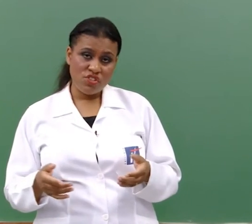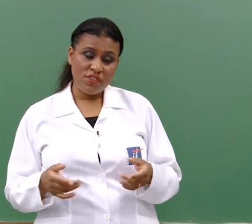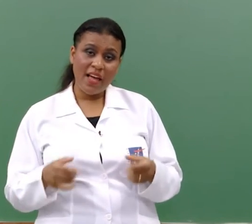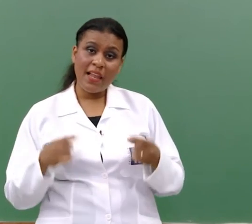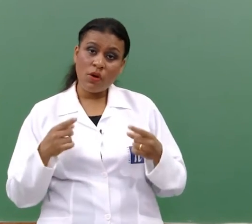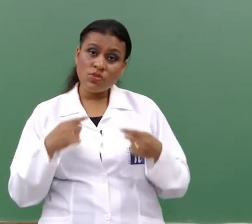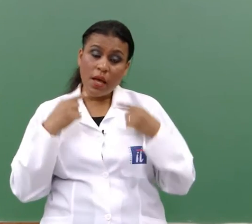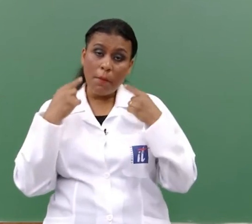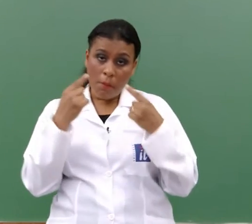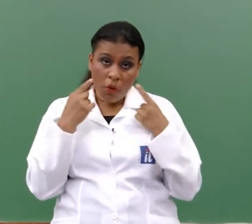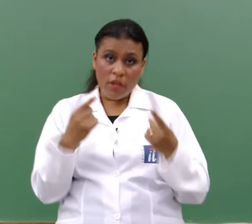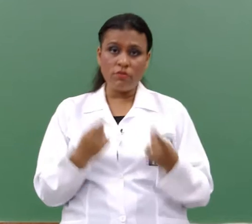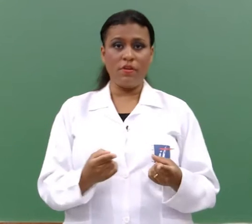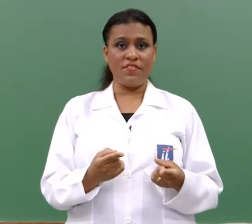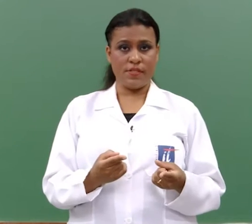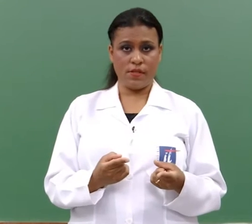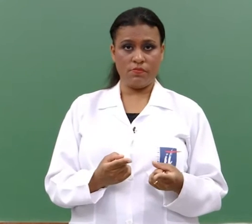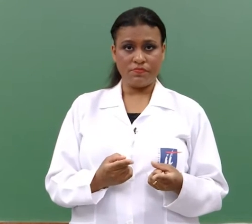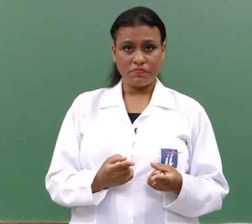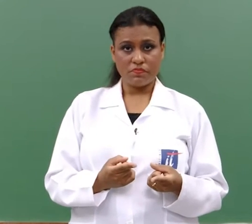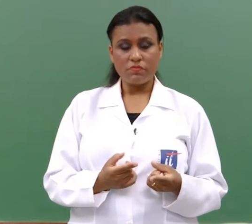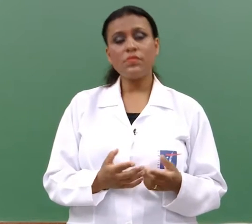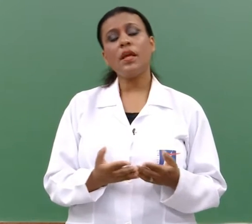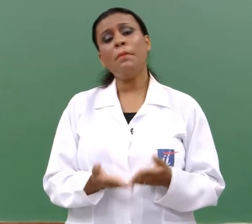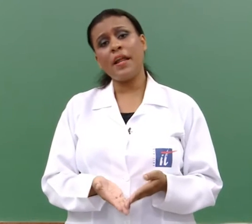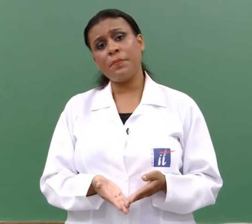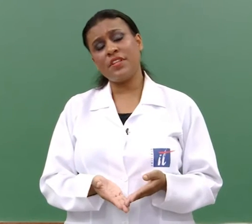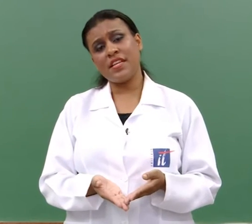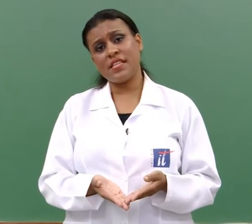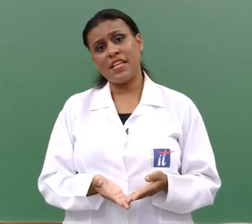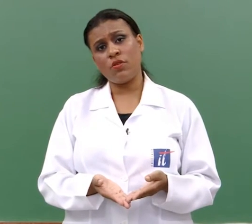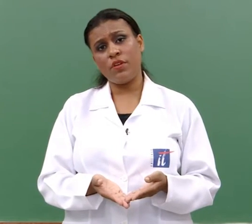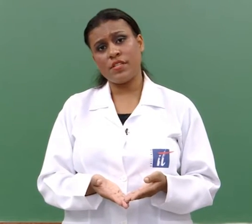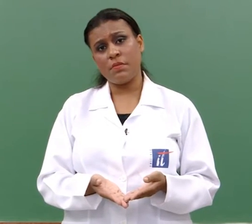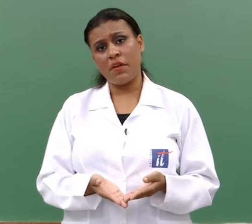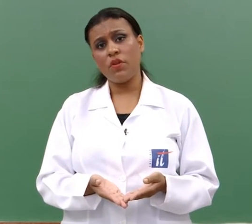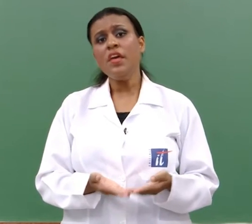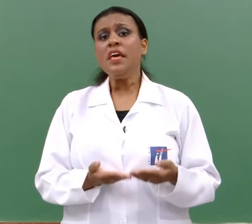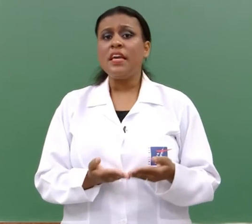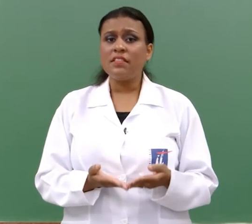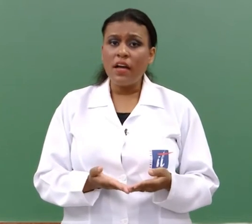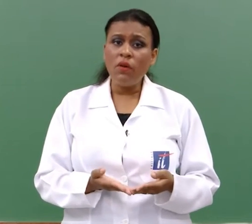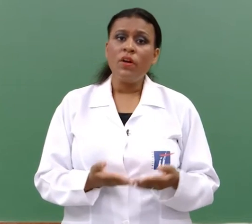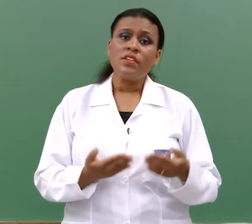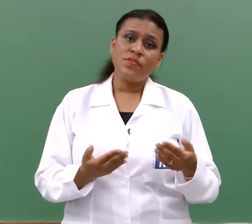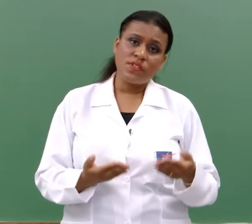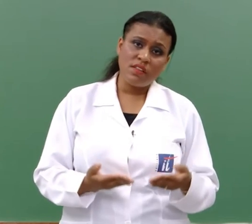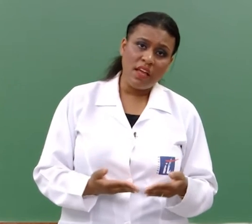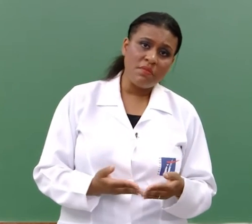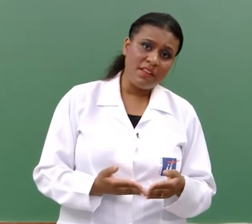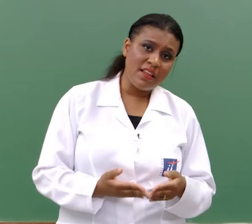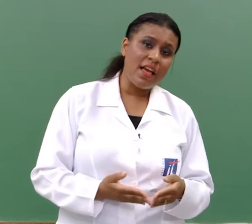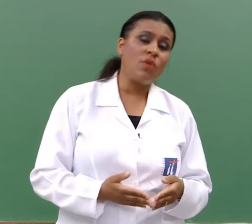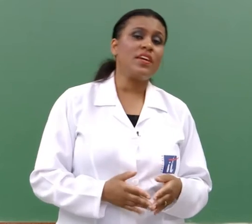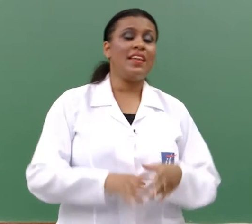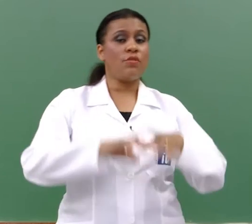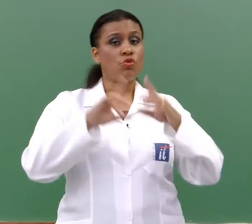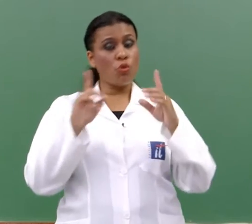auditiva, ela usa muito a visão para poder acessar o conhecimento. Então, se você tem um material que ele é